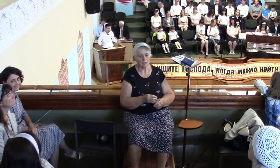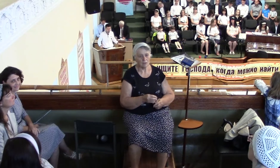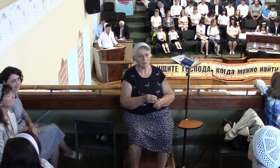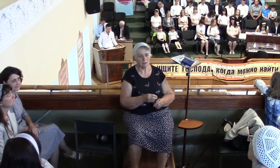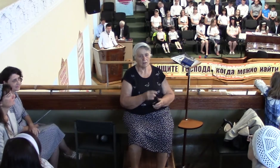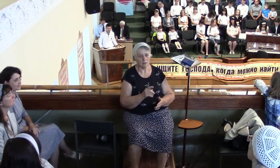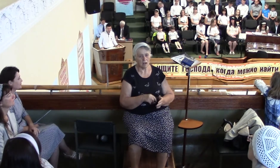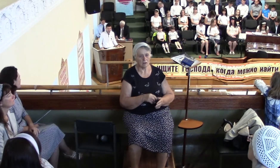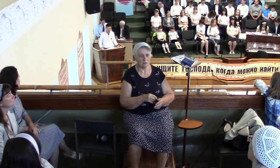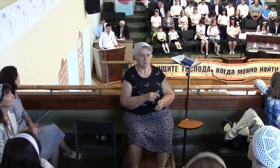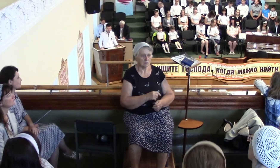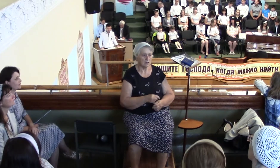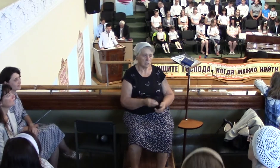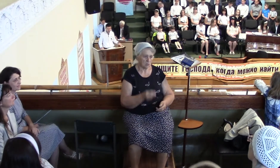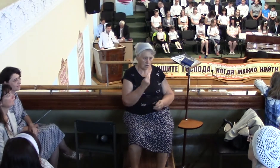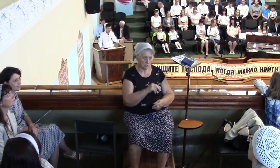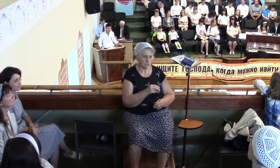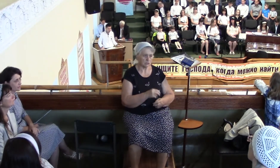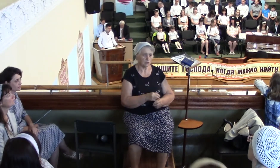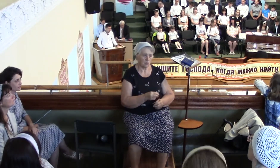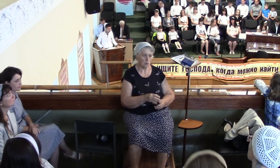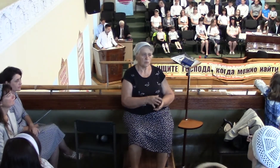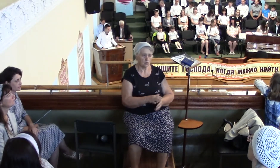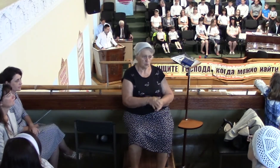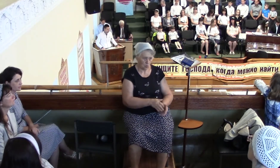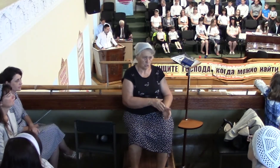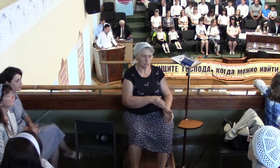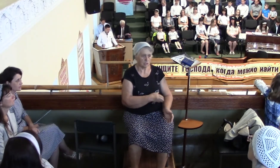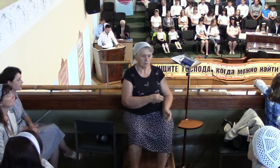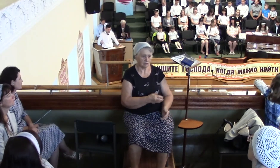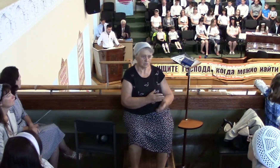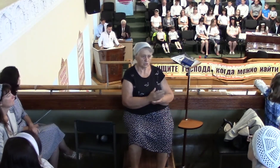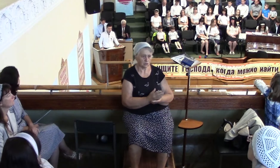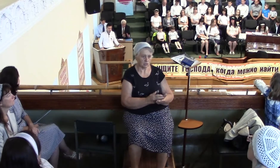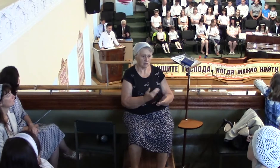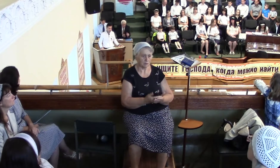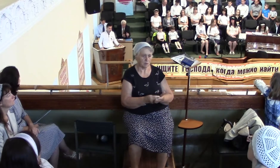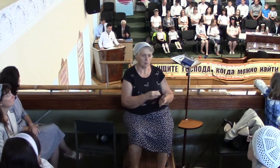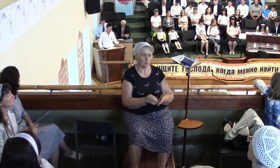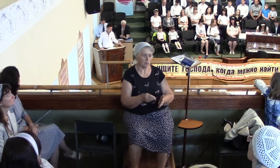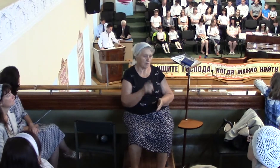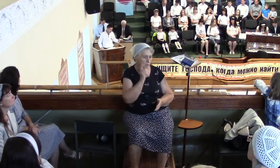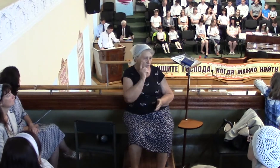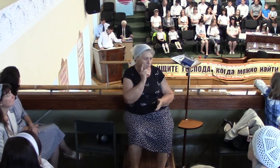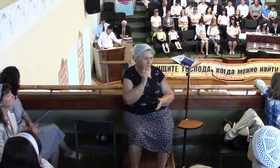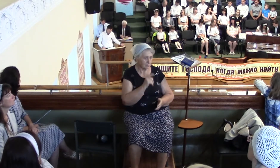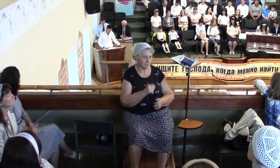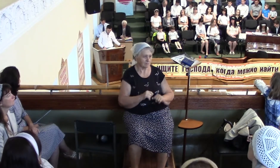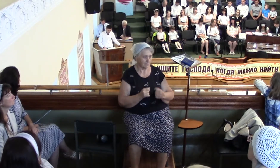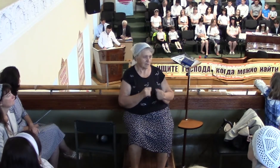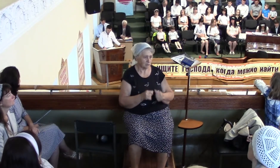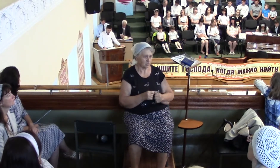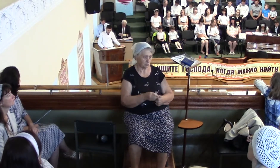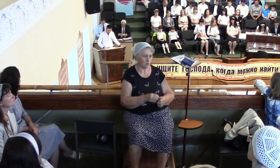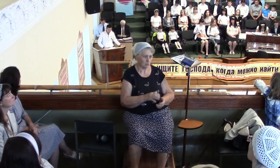служит немножко подольше. Мы желаем, чтобы купить мобильный телефон, и он прослужил нам как можно дольше. Машина, мы тоже желаем,